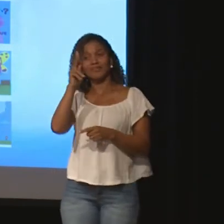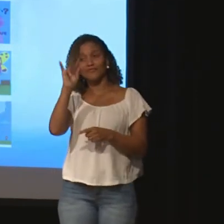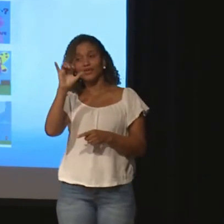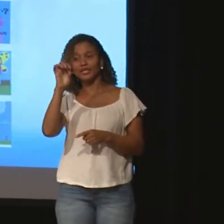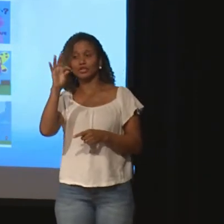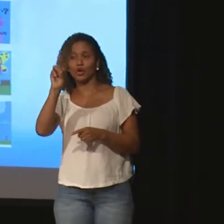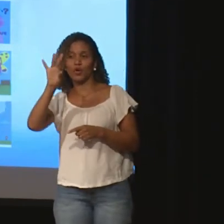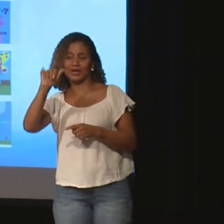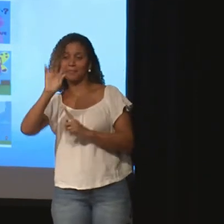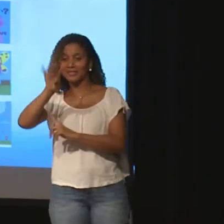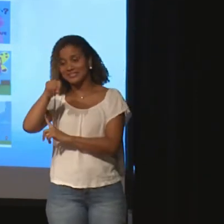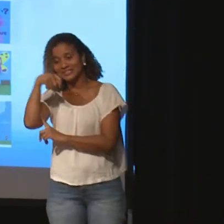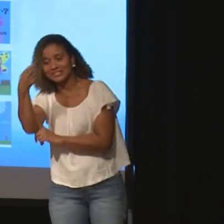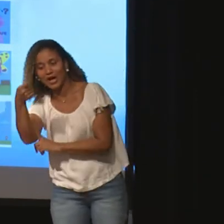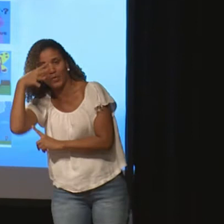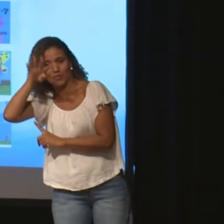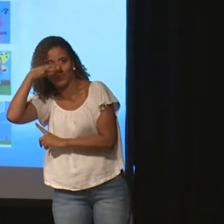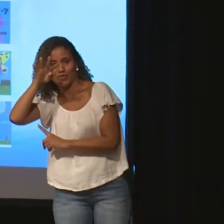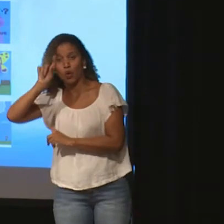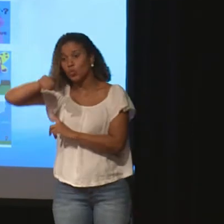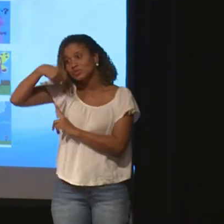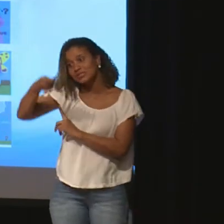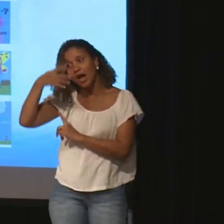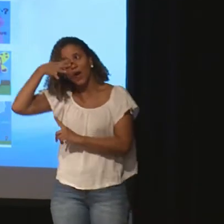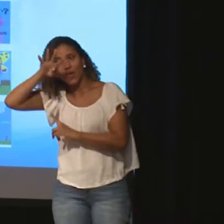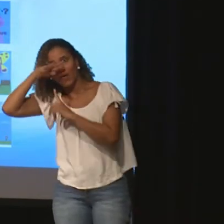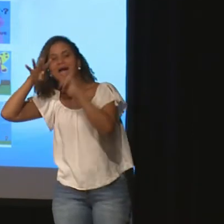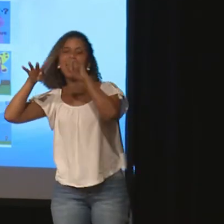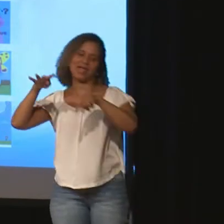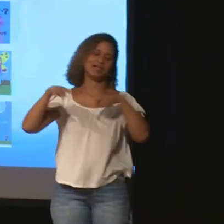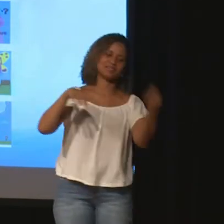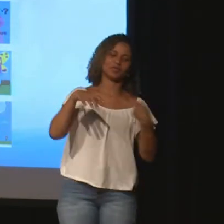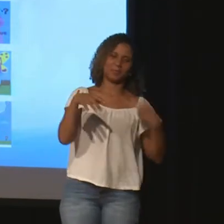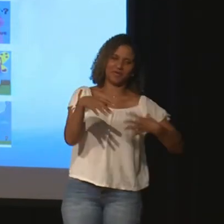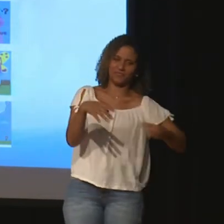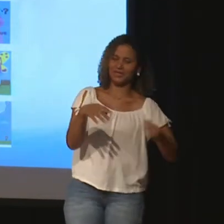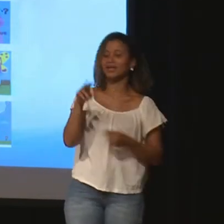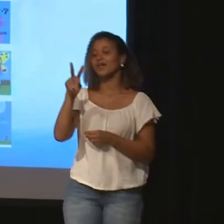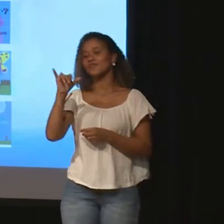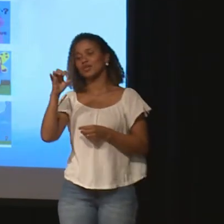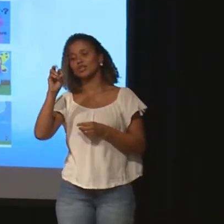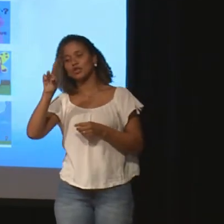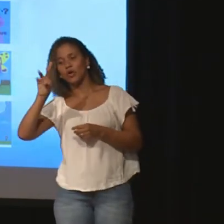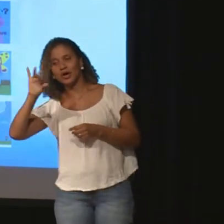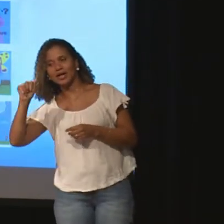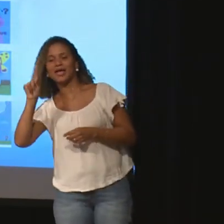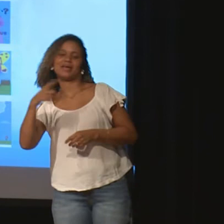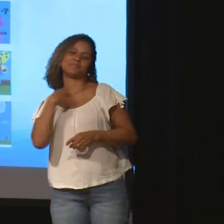Bom, a Luana Vitória, o sinal dela é esse, e tem o sinal da minha filha. E